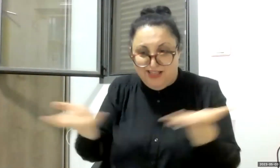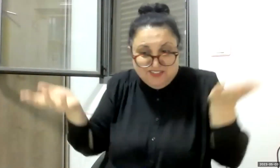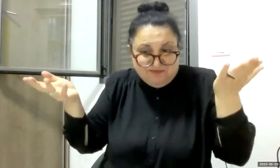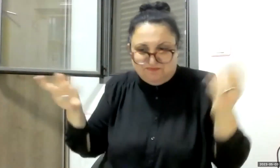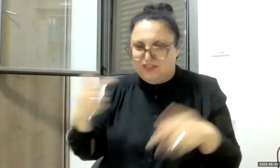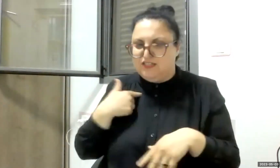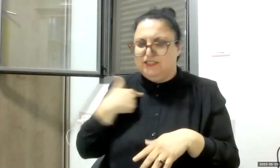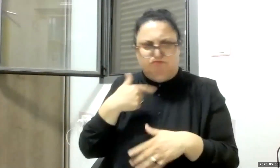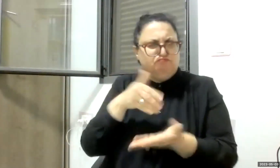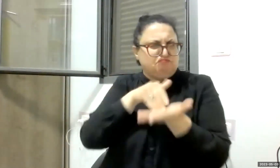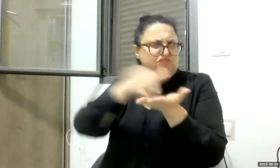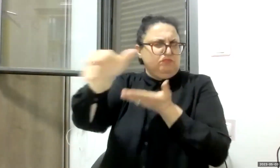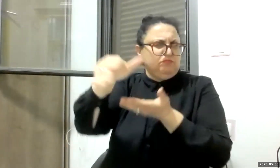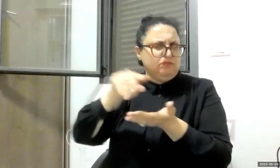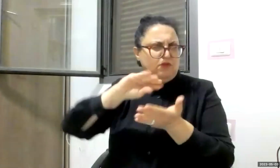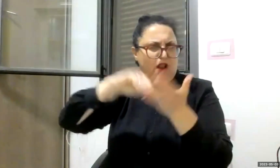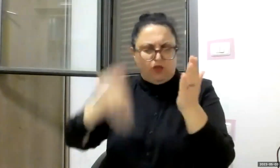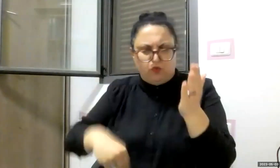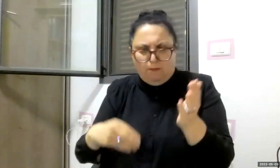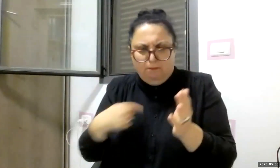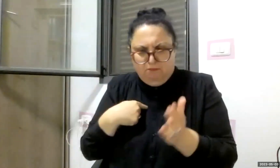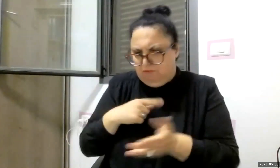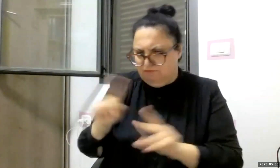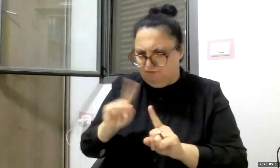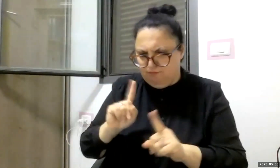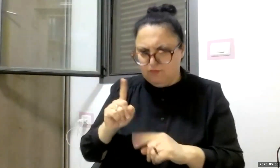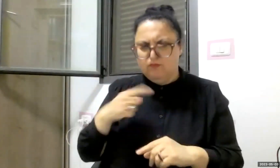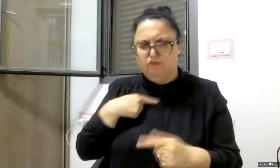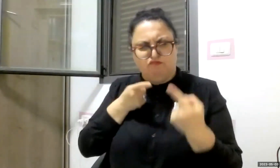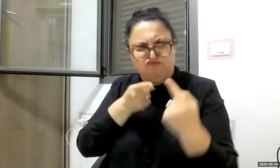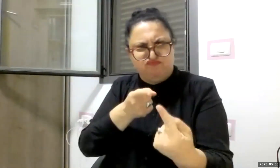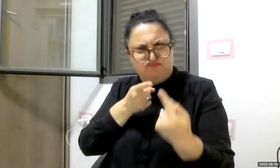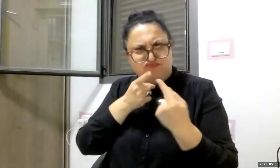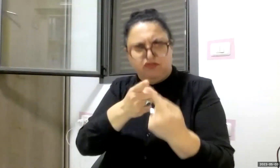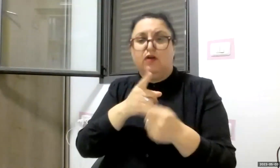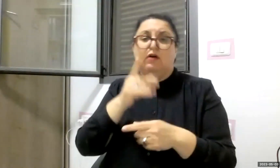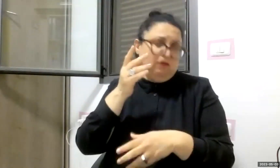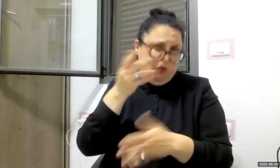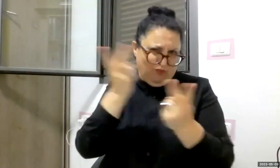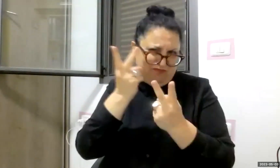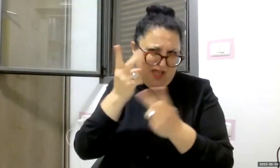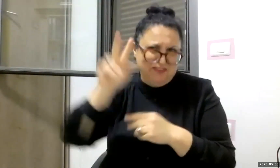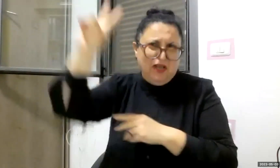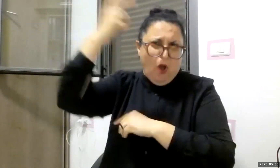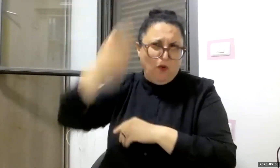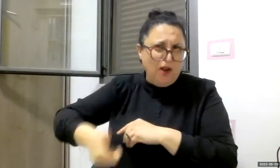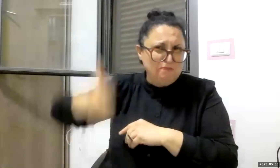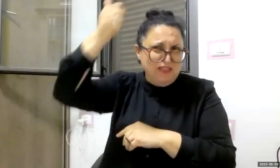פגעה מאלך. כמובן שסירבתי לחתום והתווכחתי, כמובן